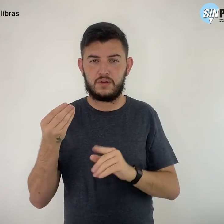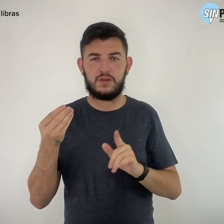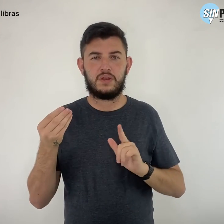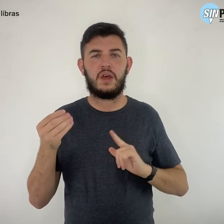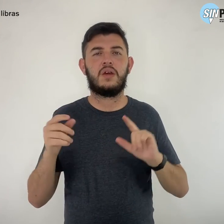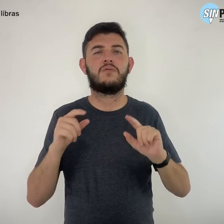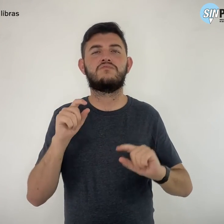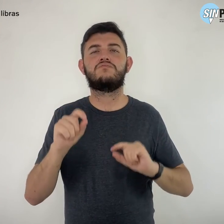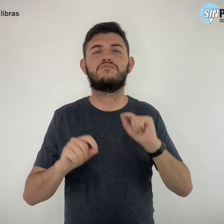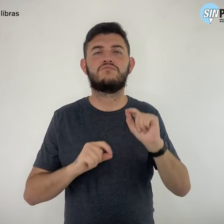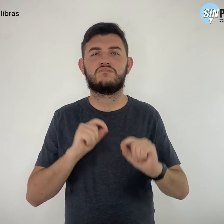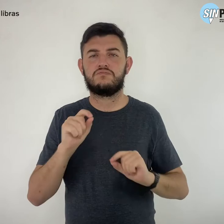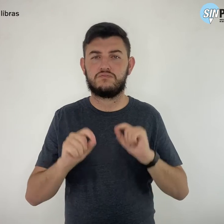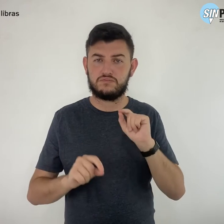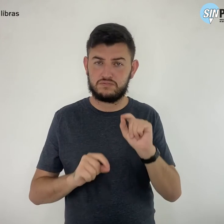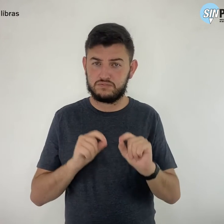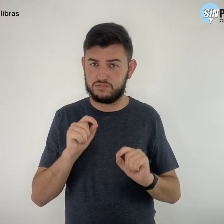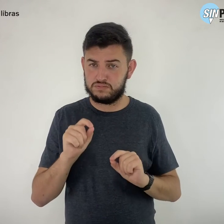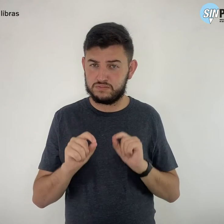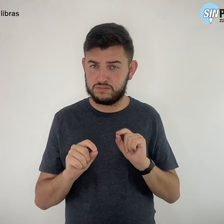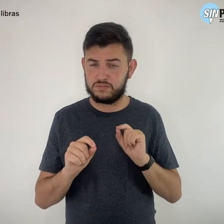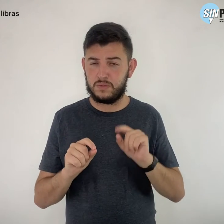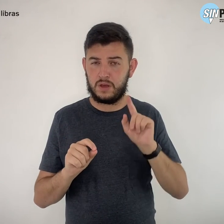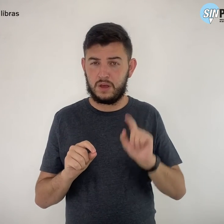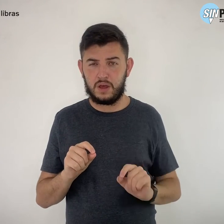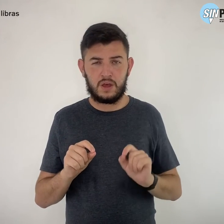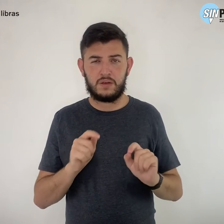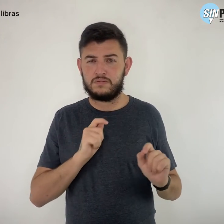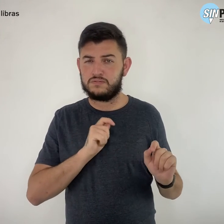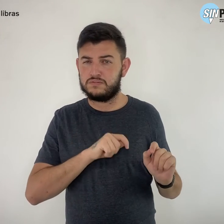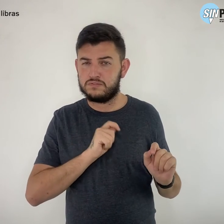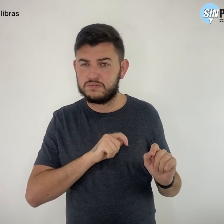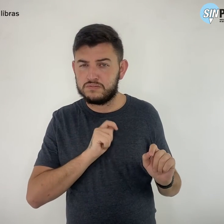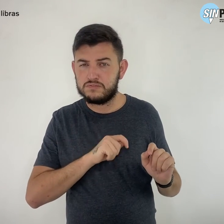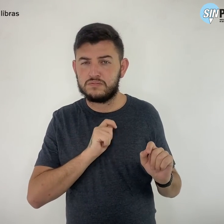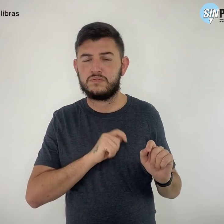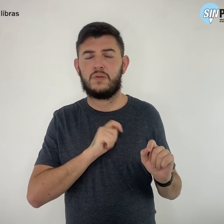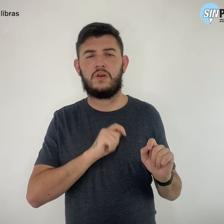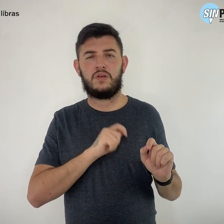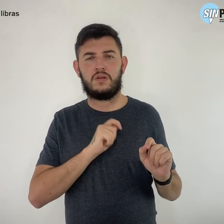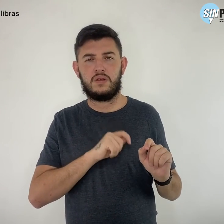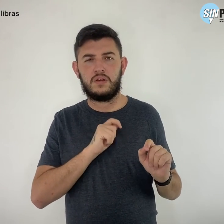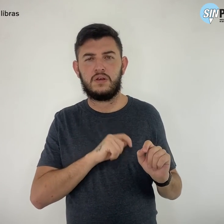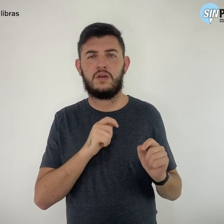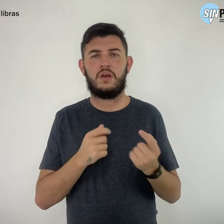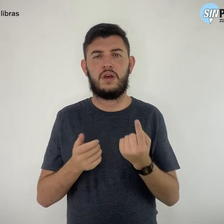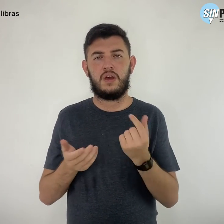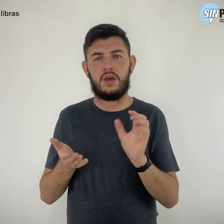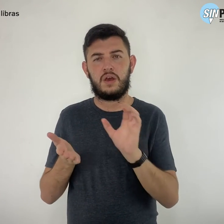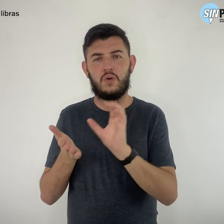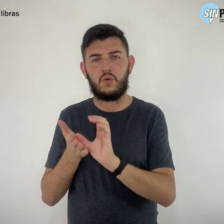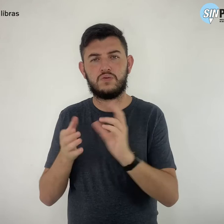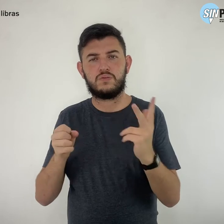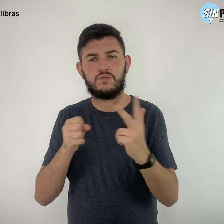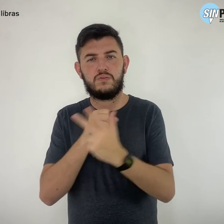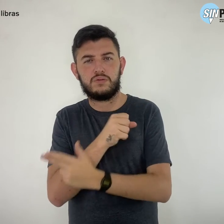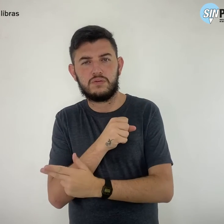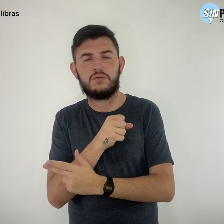de grandes, sucessivas e mal intencionadas retiradas de recursos financeiros públicos